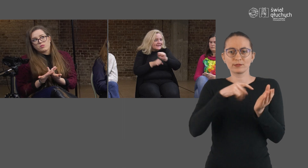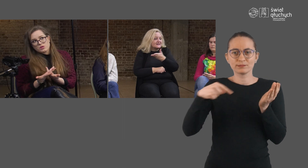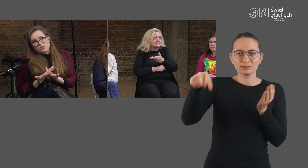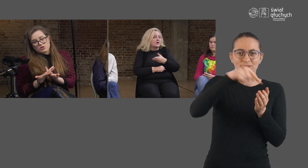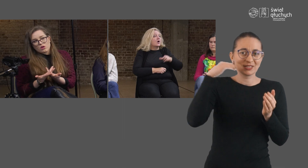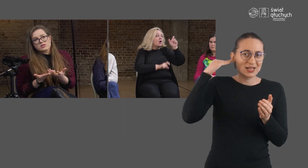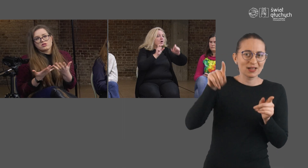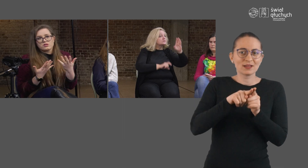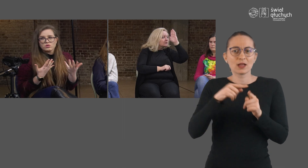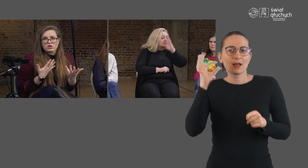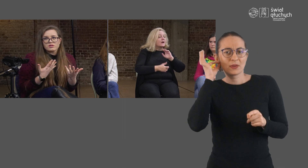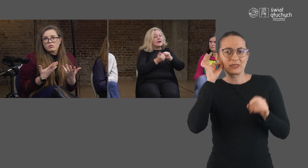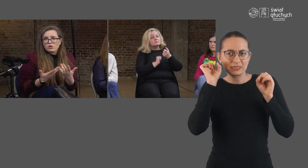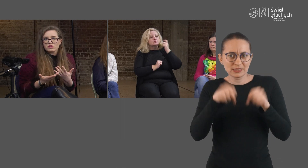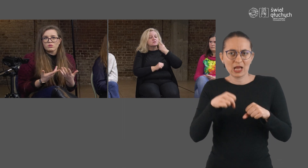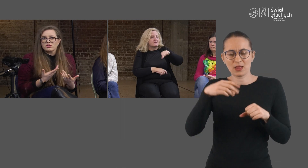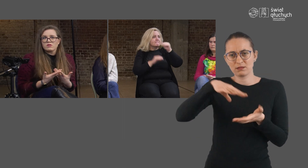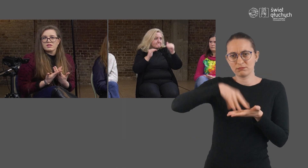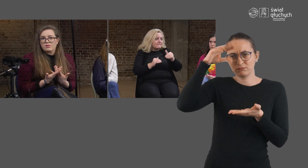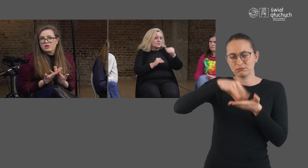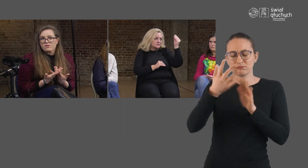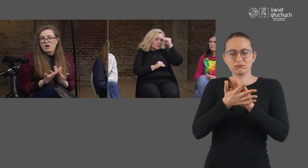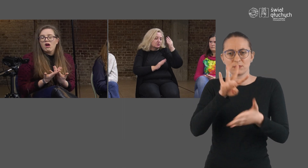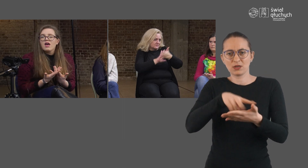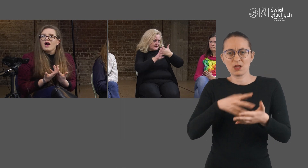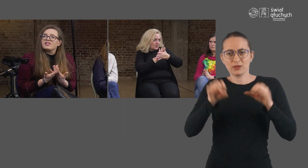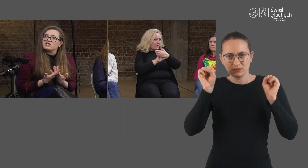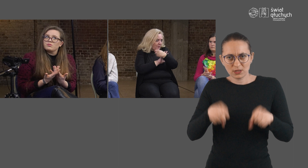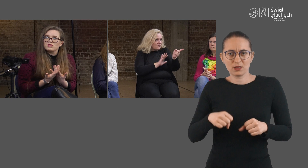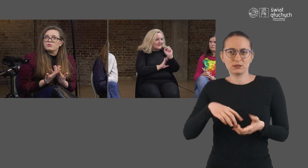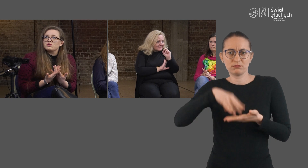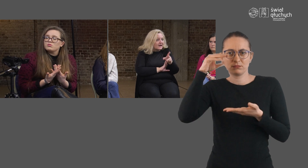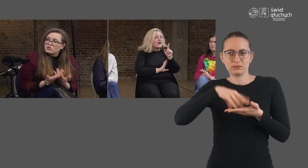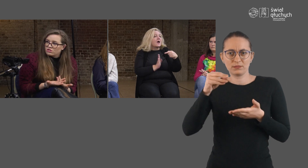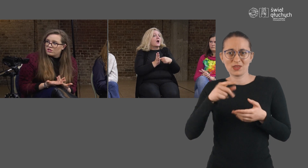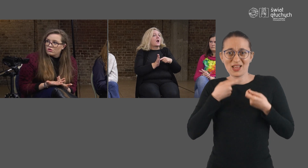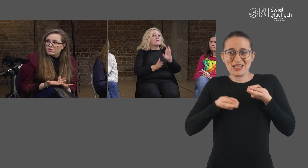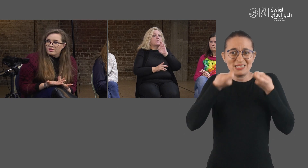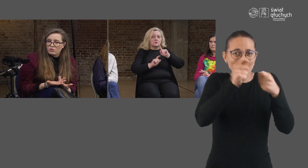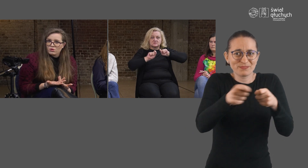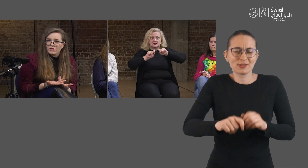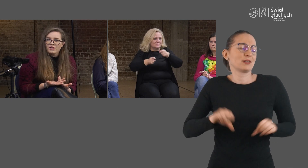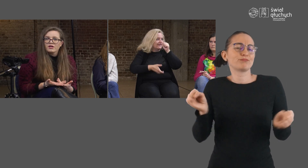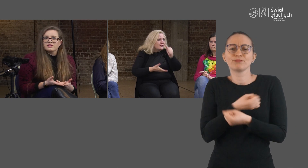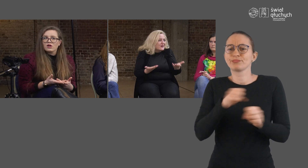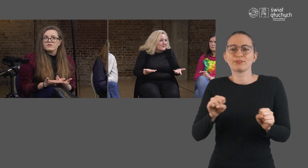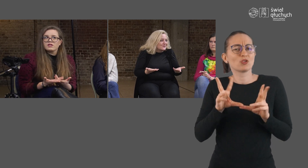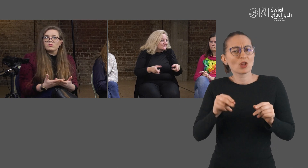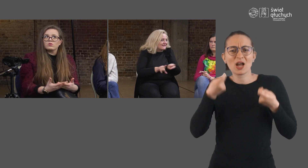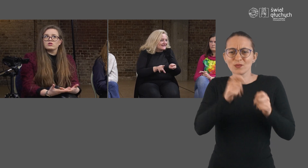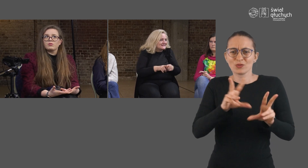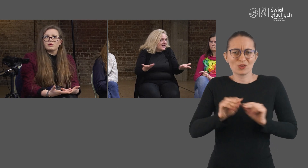osoby słabosłyszące czy słyszące mogą się nauczyć języka migowego, ale też nie możemy przymusić ich do tej nauki. Z